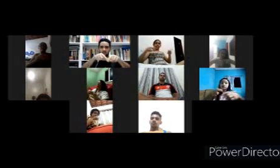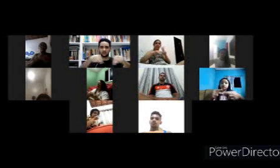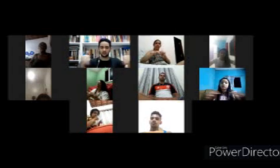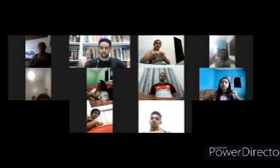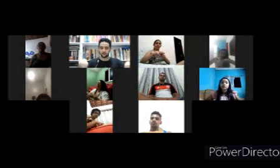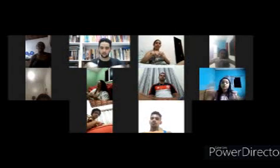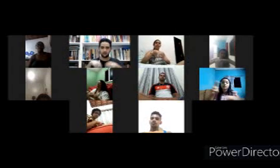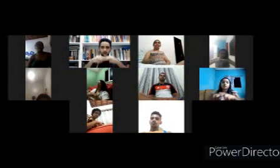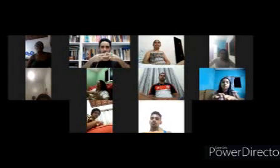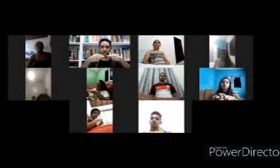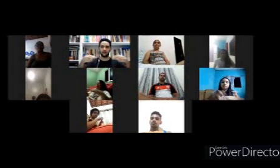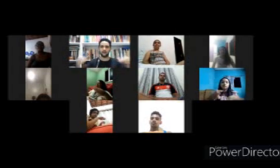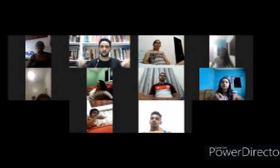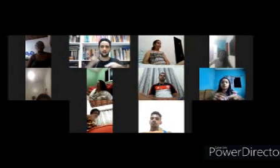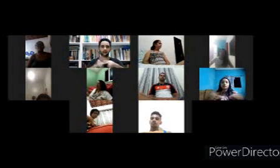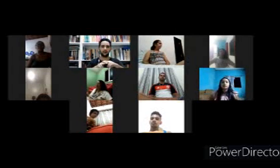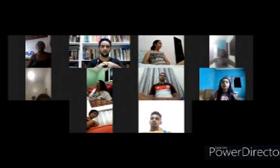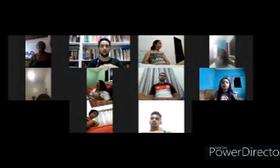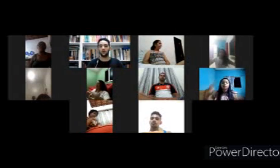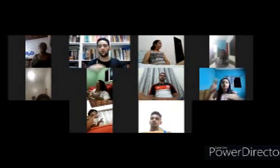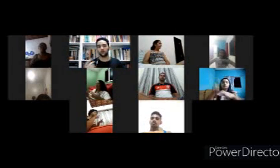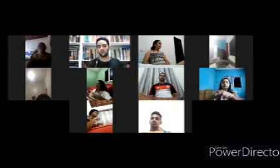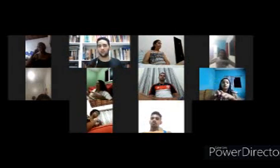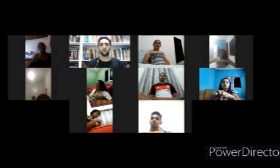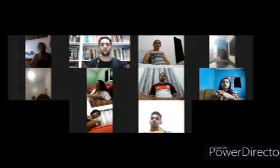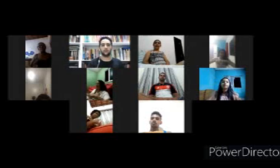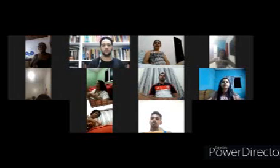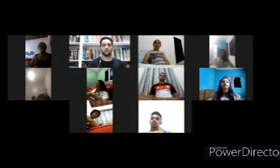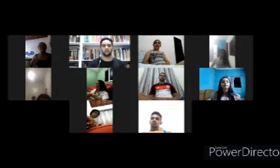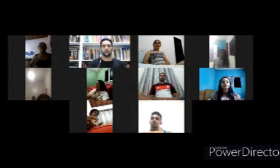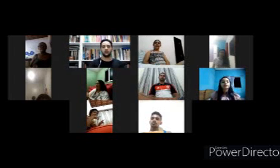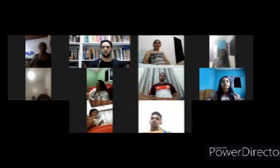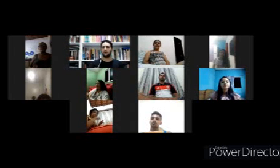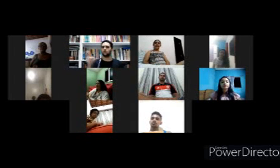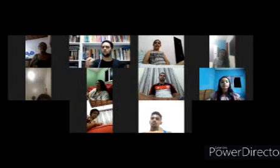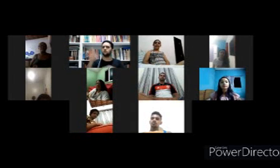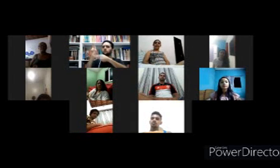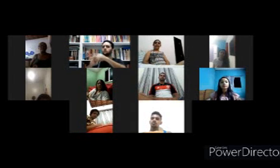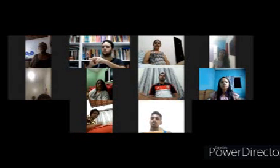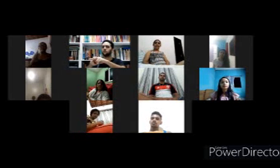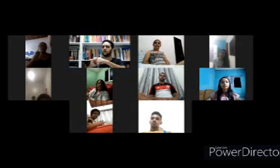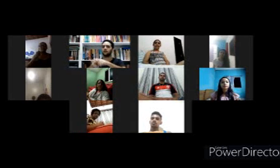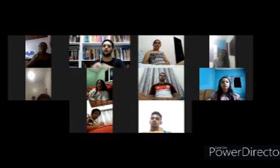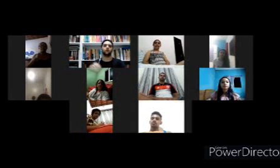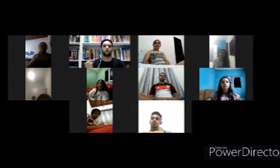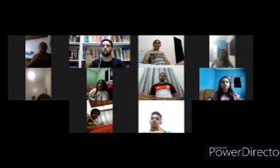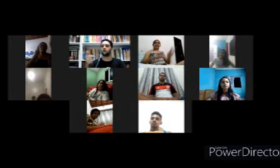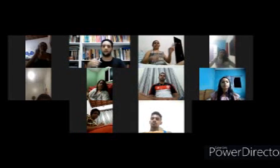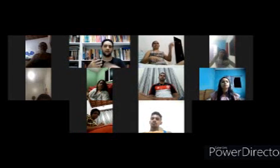Nessa sala tem várias cadeiras. Ou então eu olho para um aluno e falo, vai sentar. Ou então, que é mais